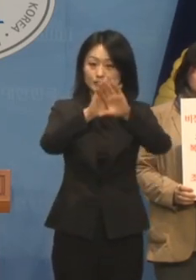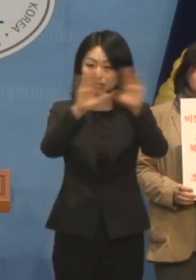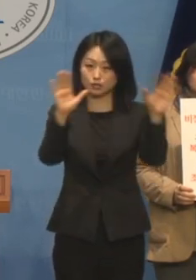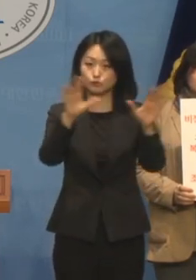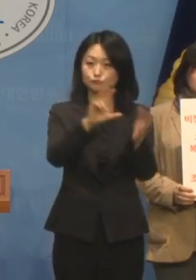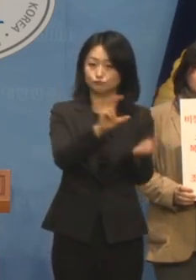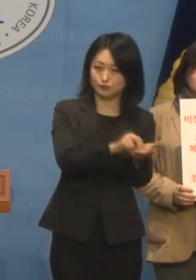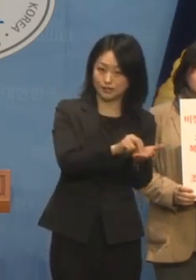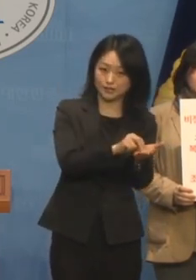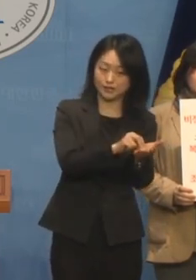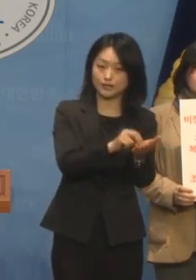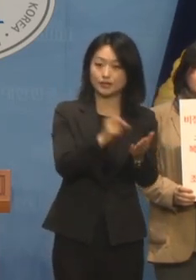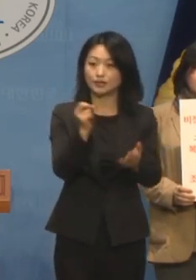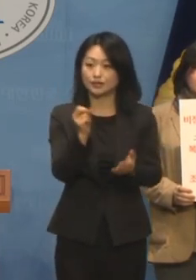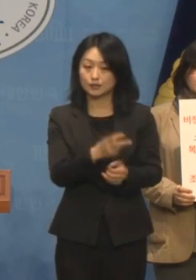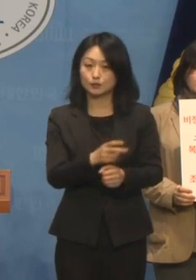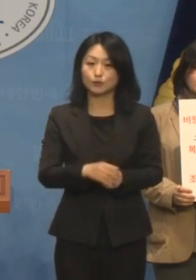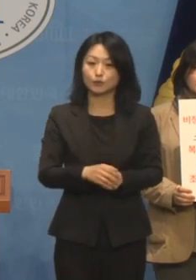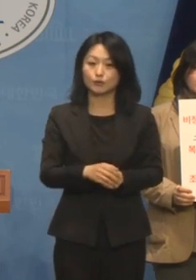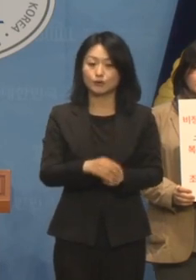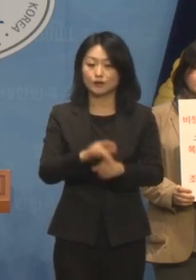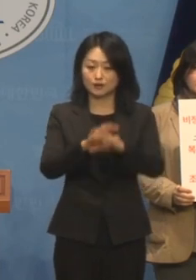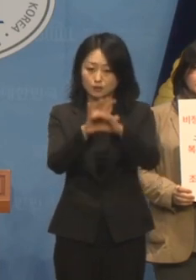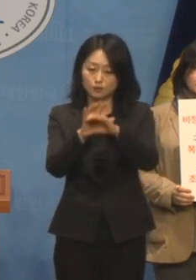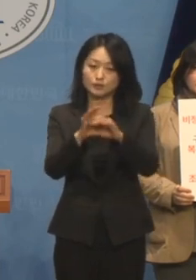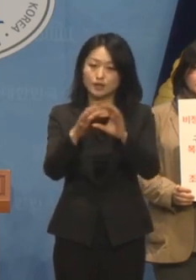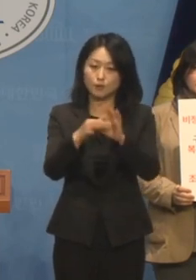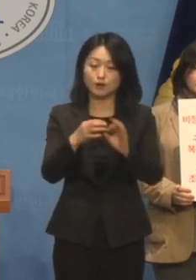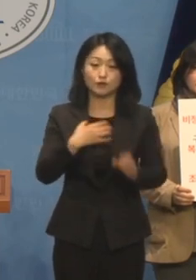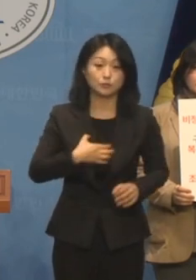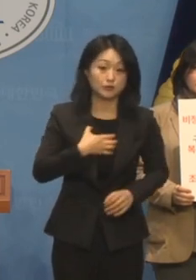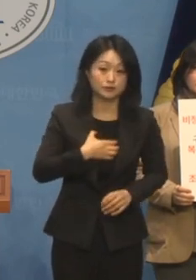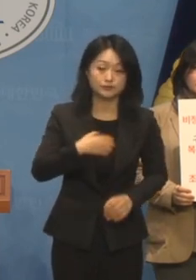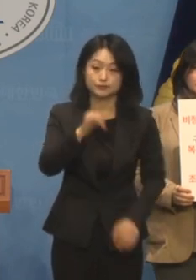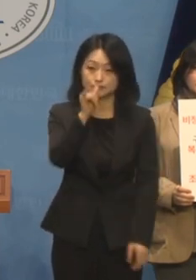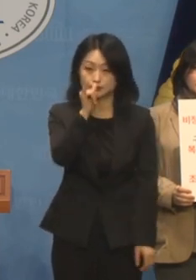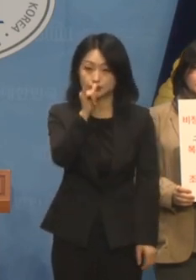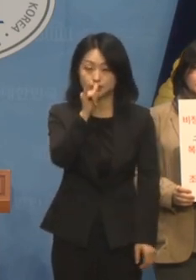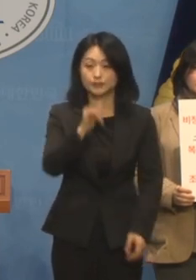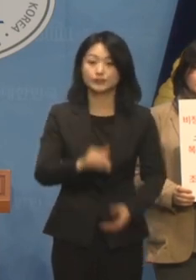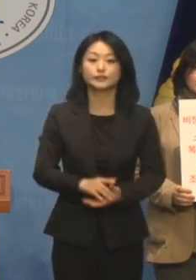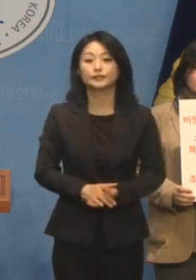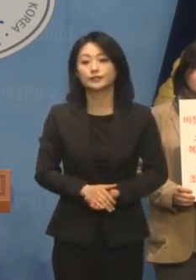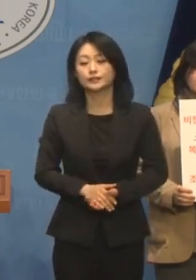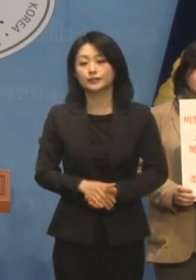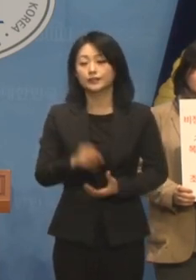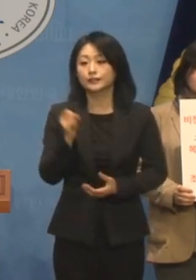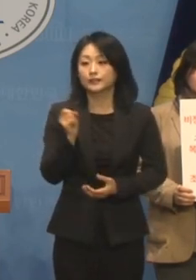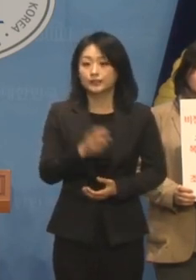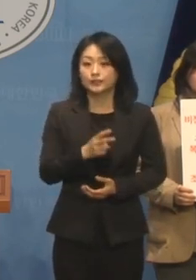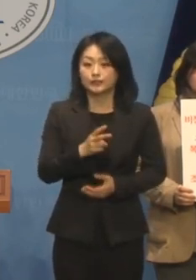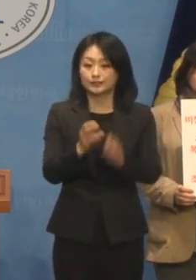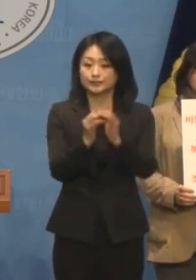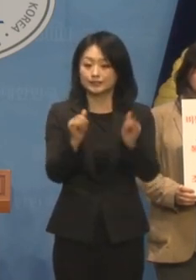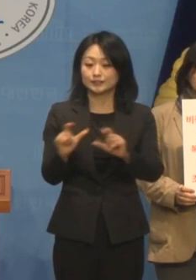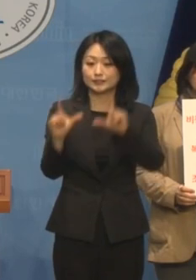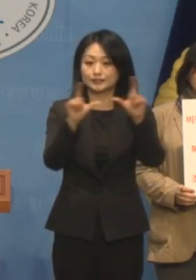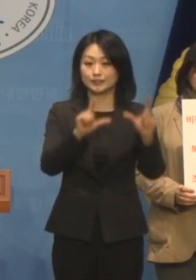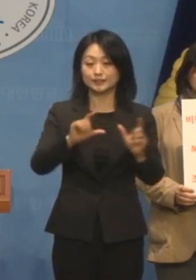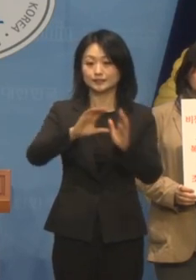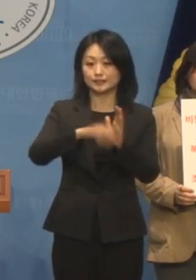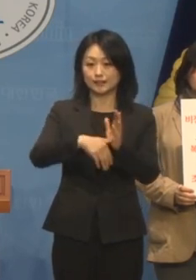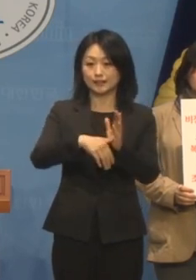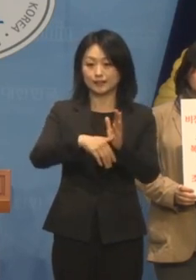악화와 그다음에 뭐 어나더 팬데믹 뭐 이런 것에 대한 걱정이 굉장히 많은 시대입니다. 또한 인간이 살아옴에